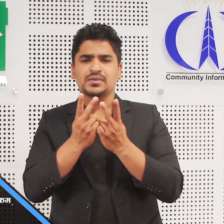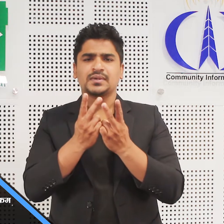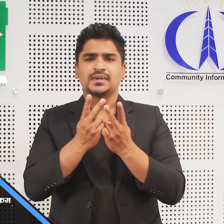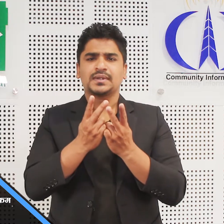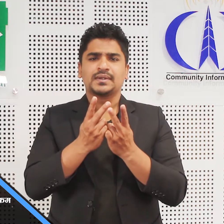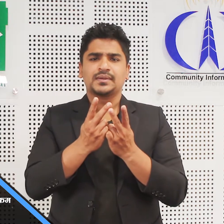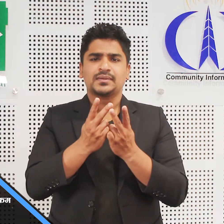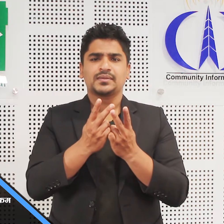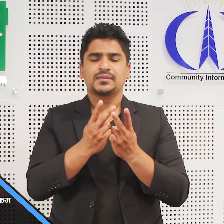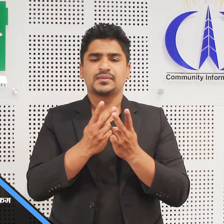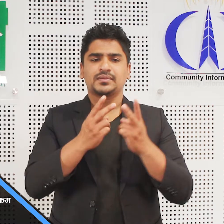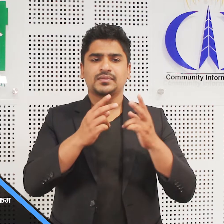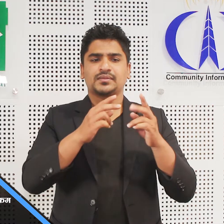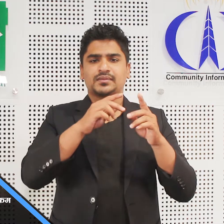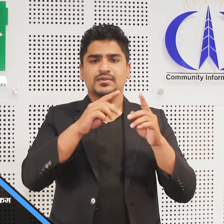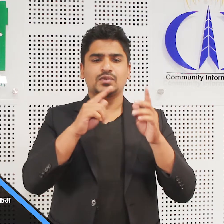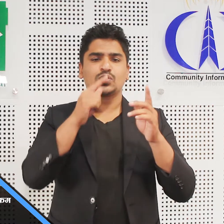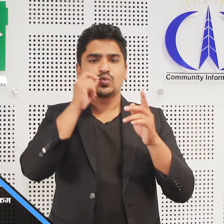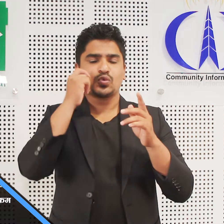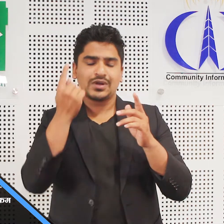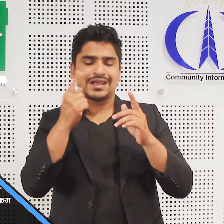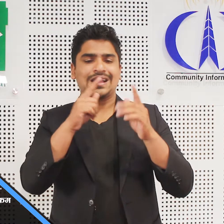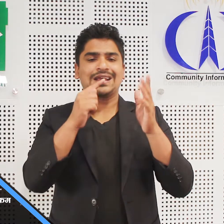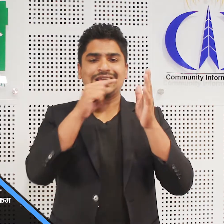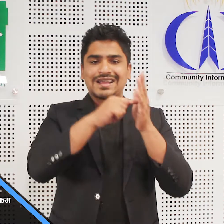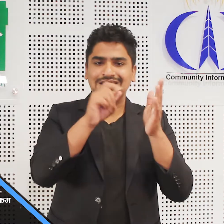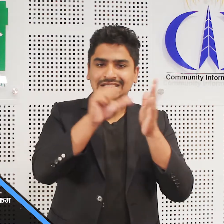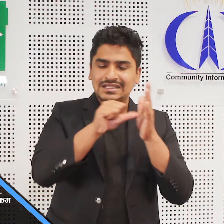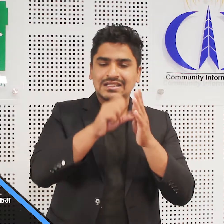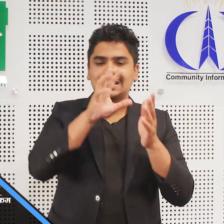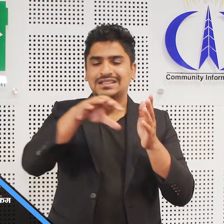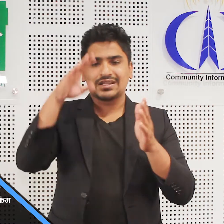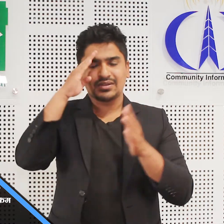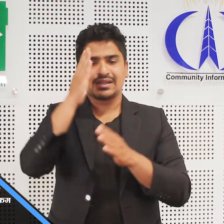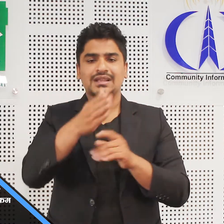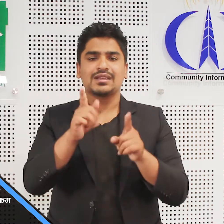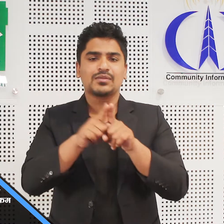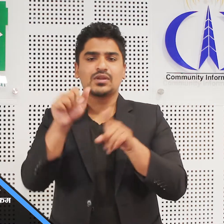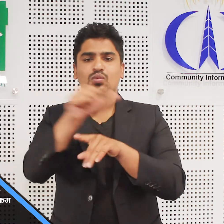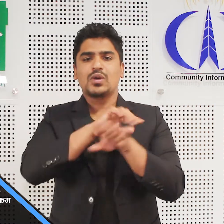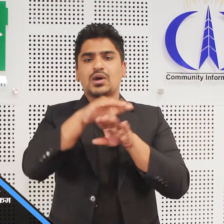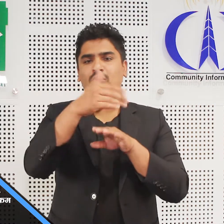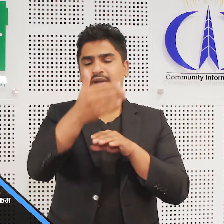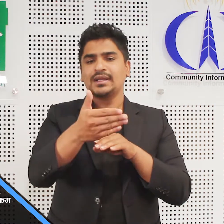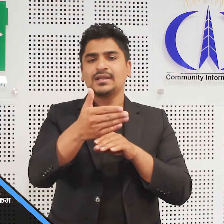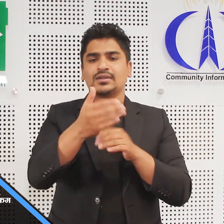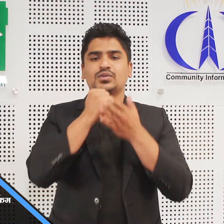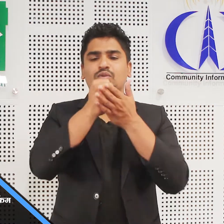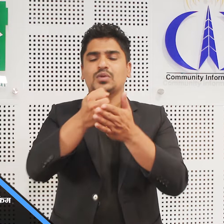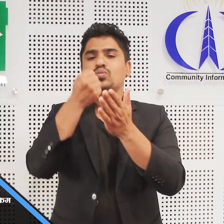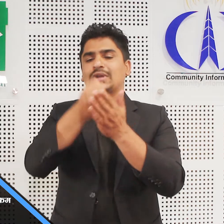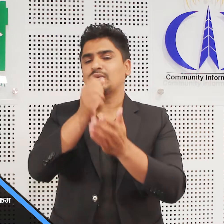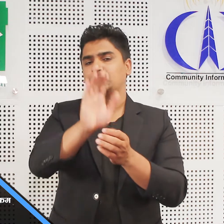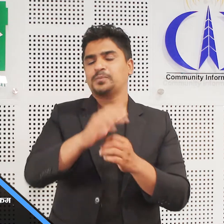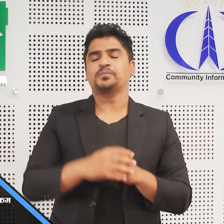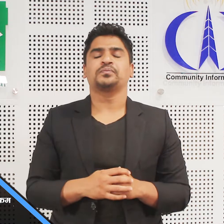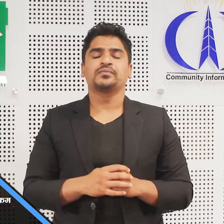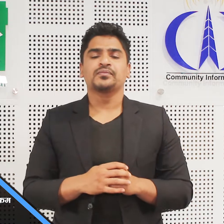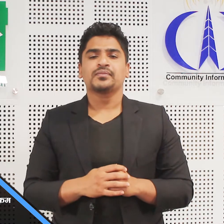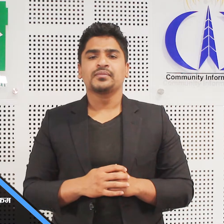उहाँहरूसँग कसरी भेट्ने त्यो गरेर हाम्रो चाहिँ धेरै जस्तो अब जस्तो भनौँ न गोर्खामै भनौँ कास्कीमै भनौँ धेरै स्थानीय